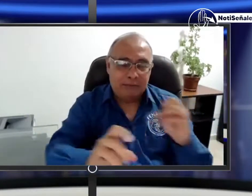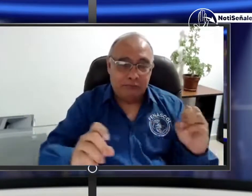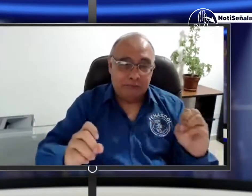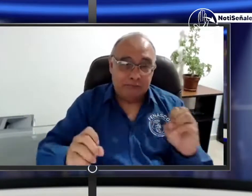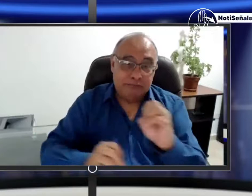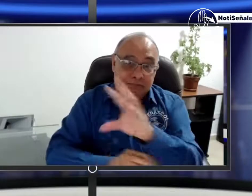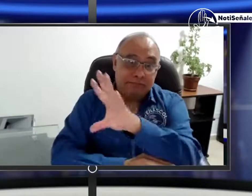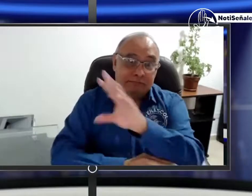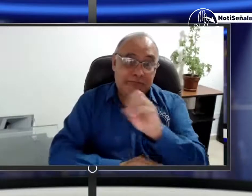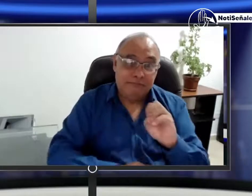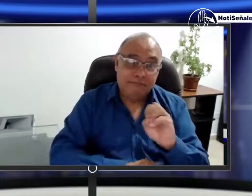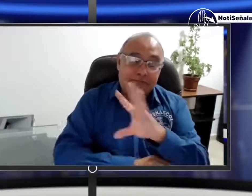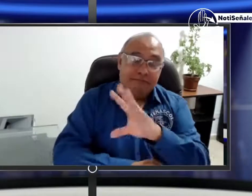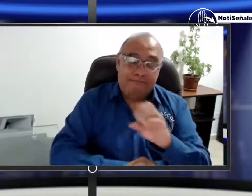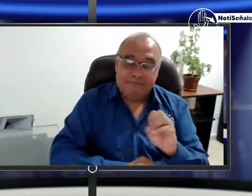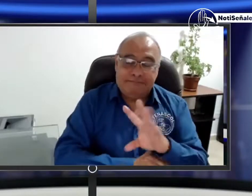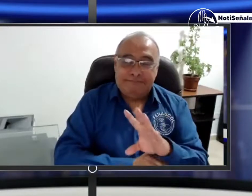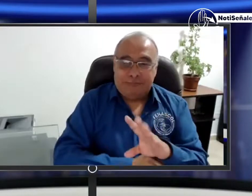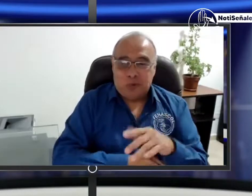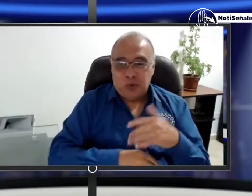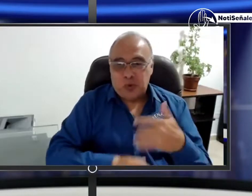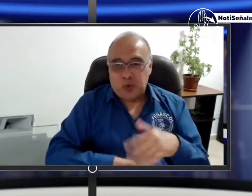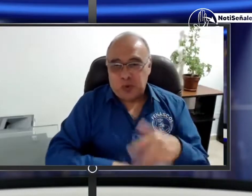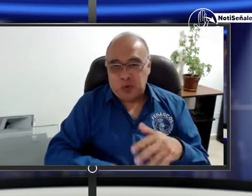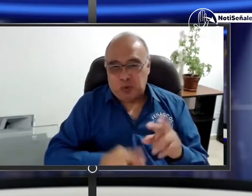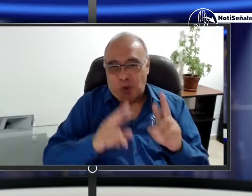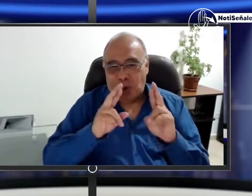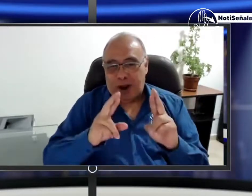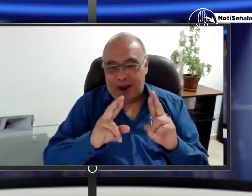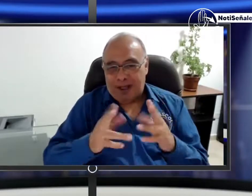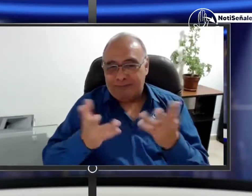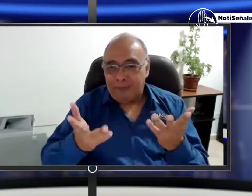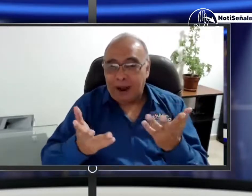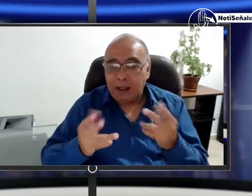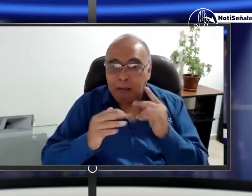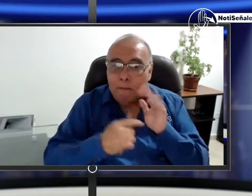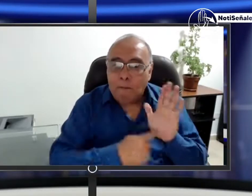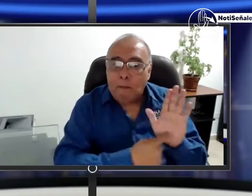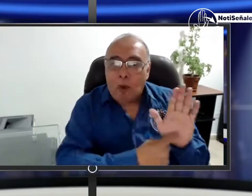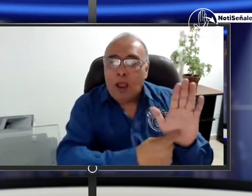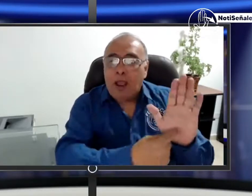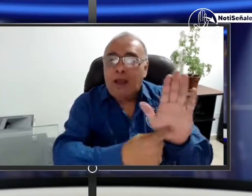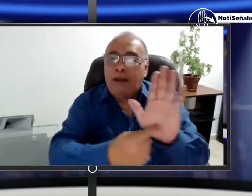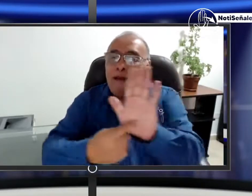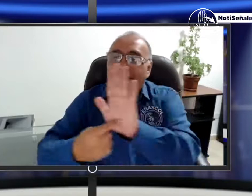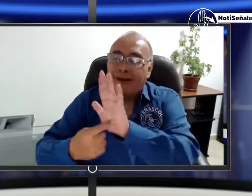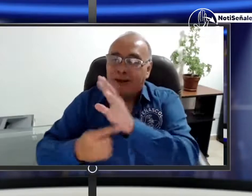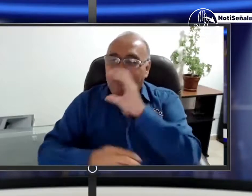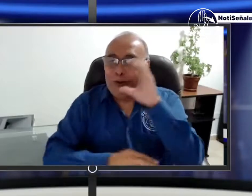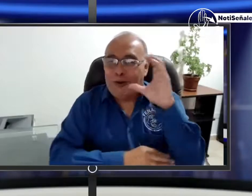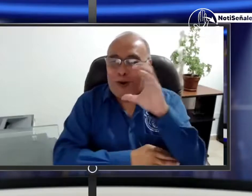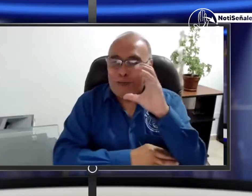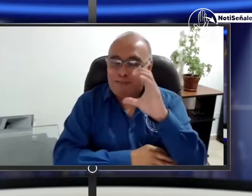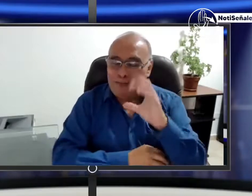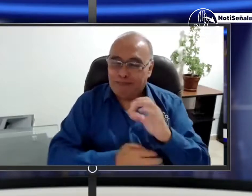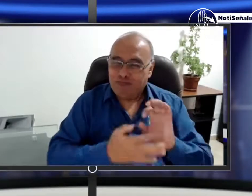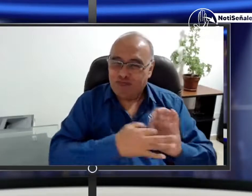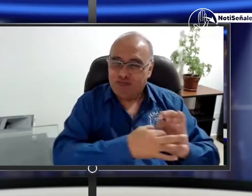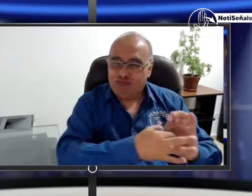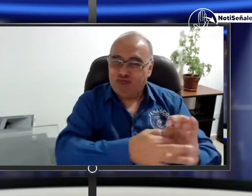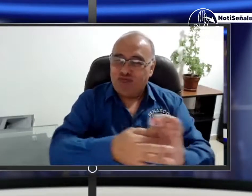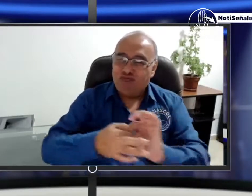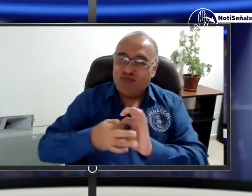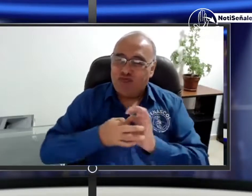espacios o sedes gubernamentales puedan proyectar esta luz azul para mostrar